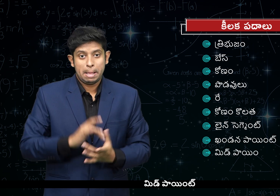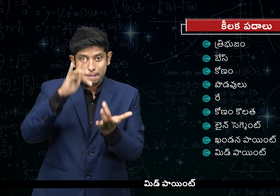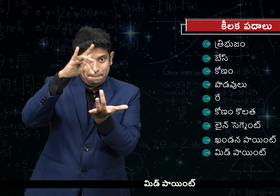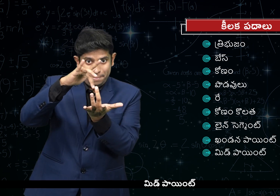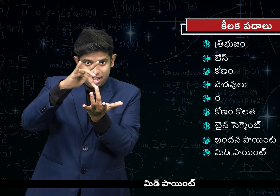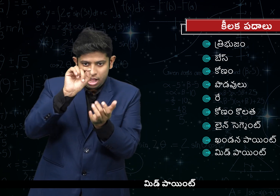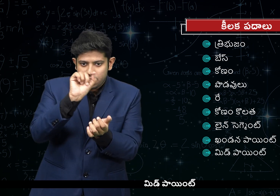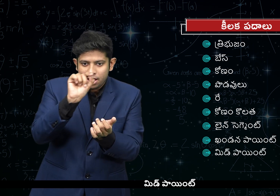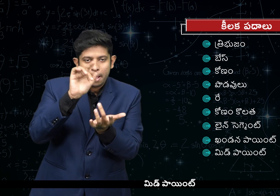మిడ్ పాయింట్,